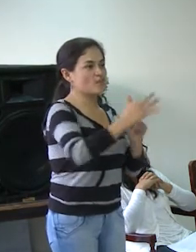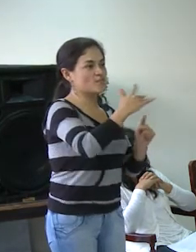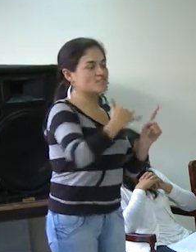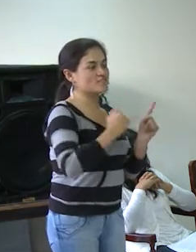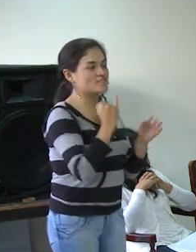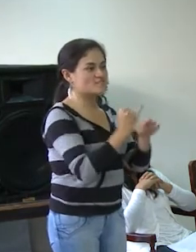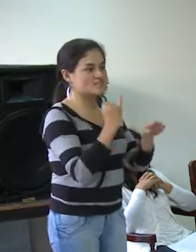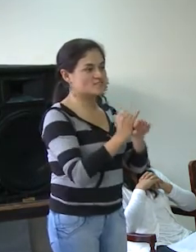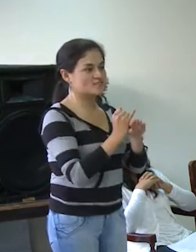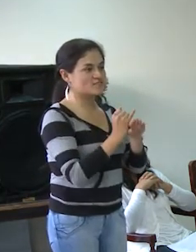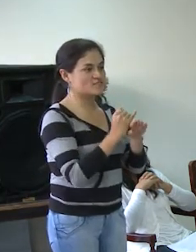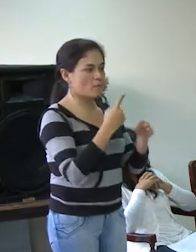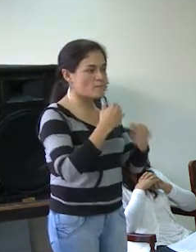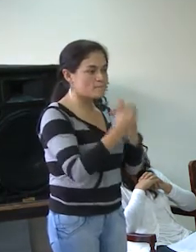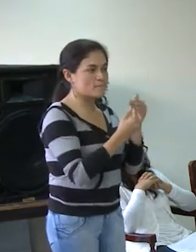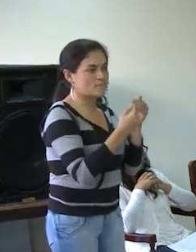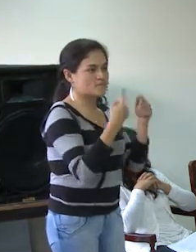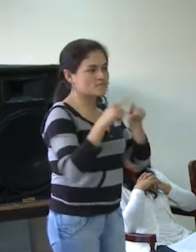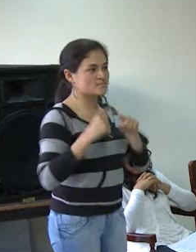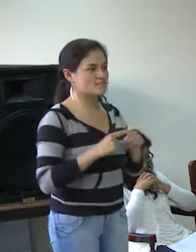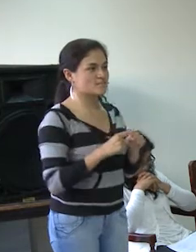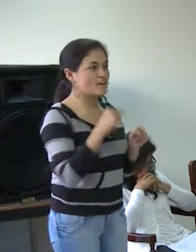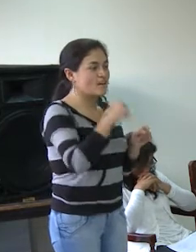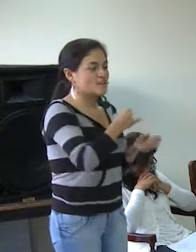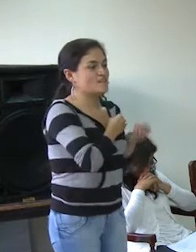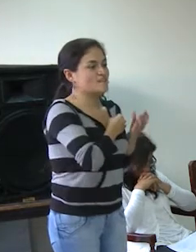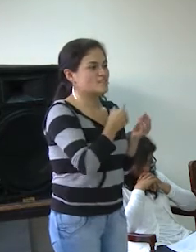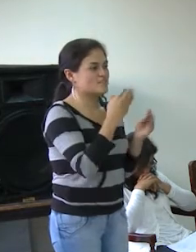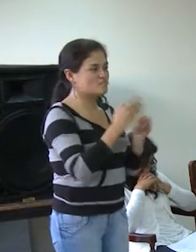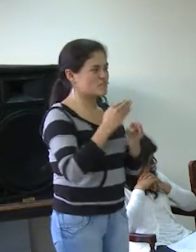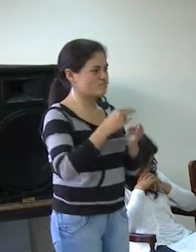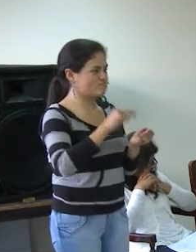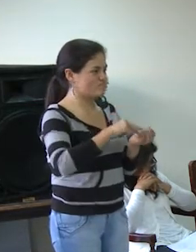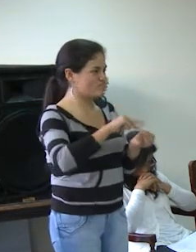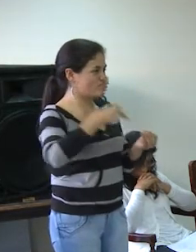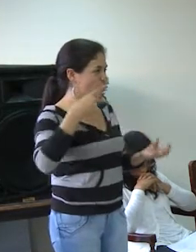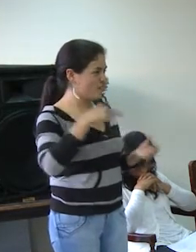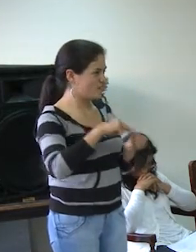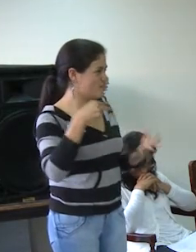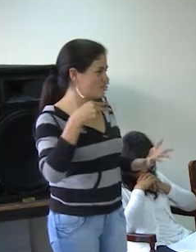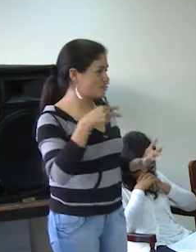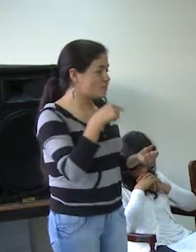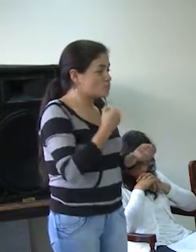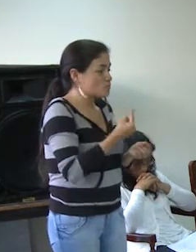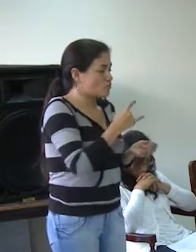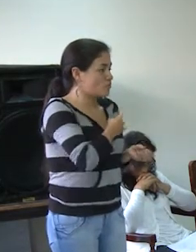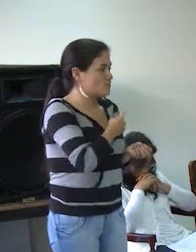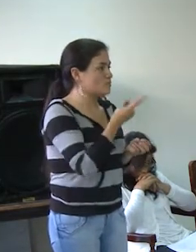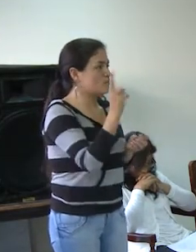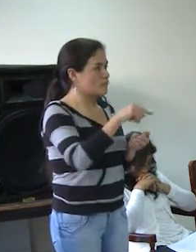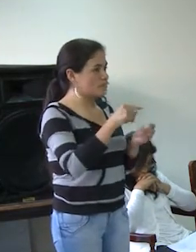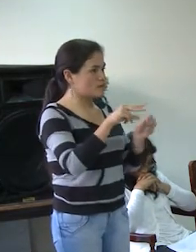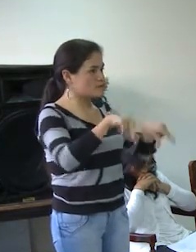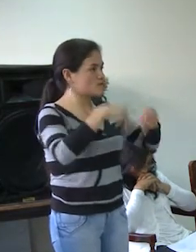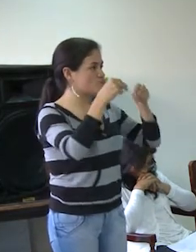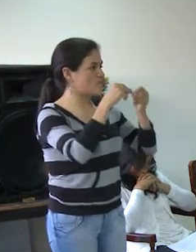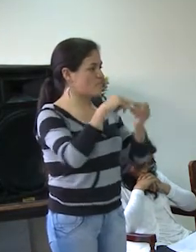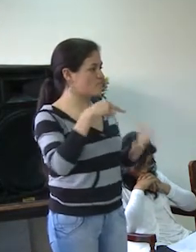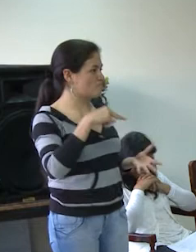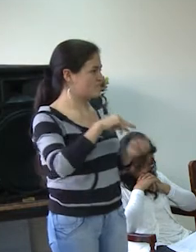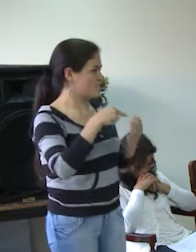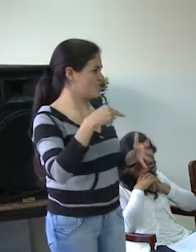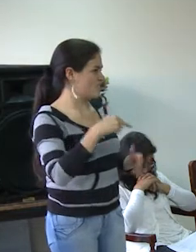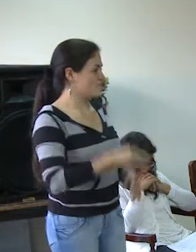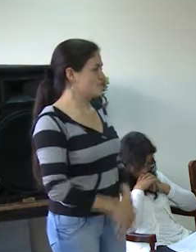adverso, no solo porque vivimos en una universidad en crisis, sino porque vivimos en una sociedad en crisis, una universidad que debate